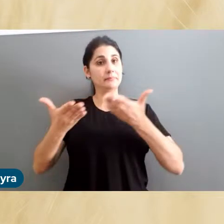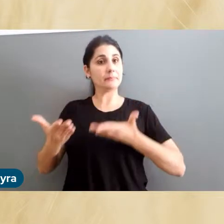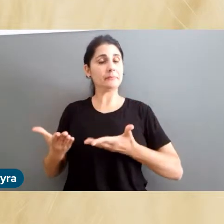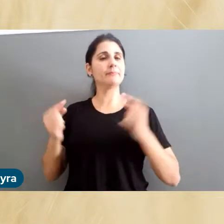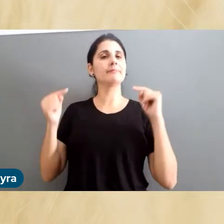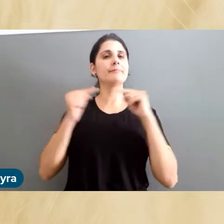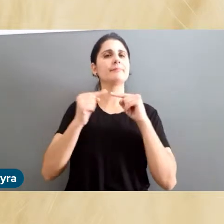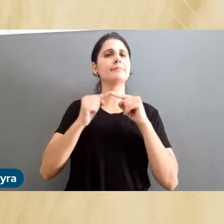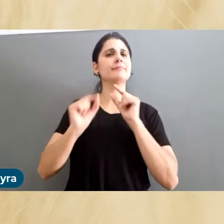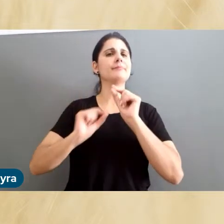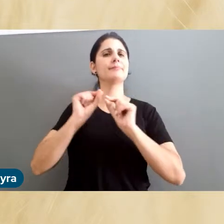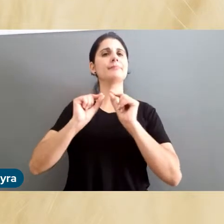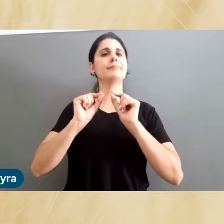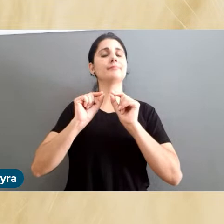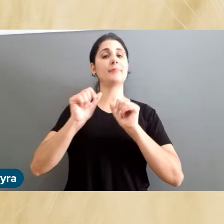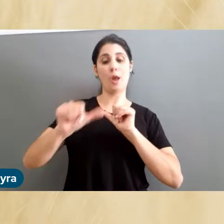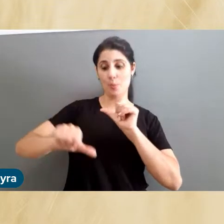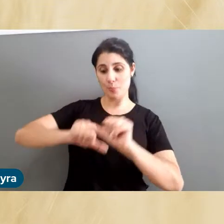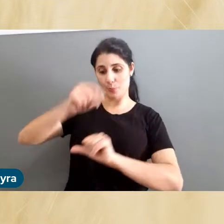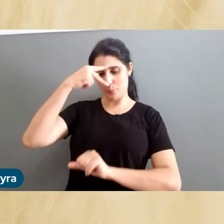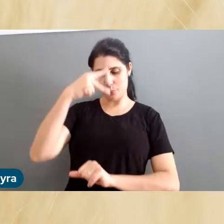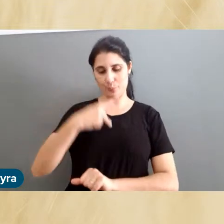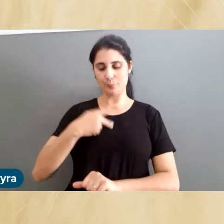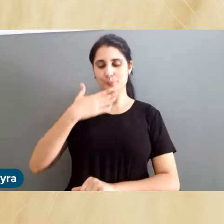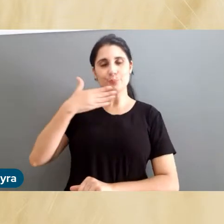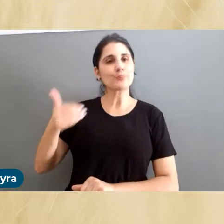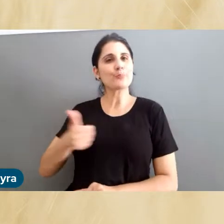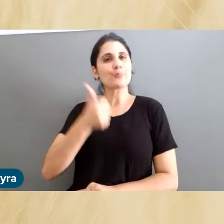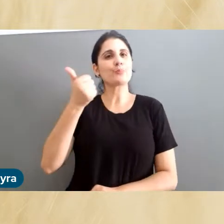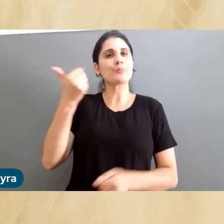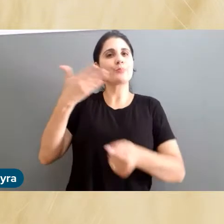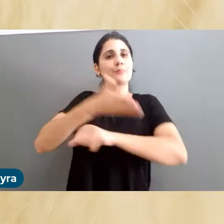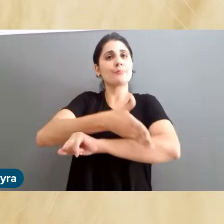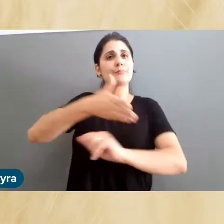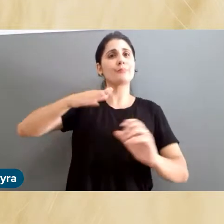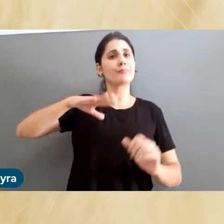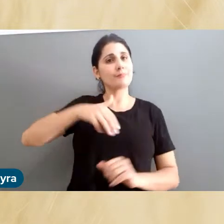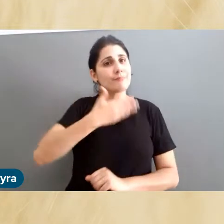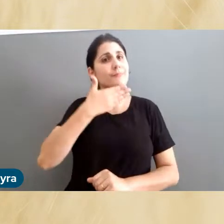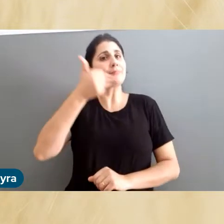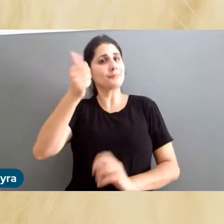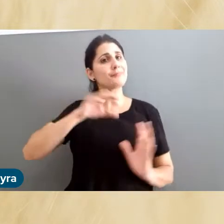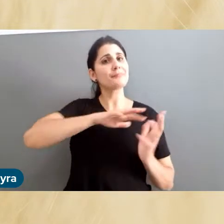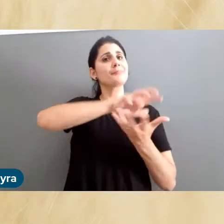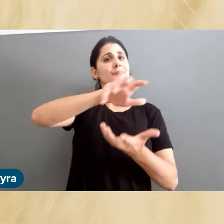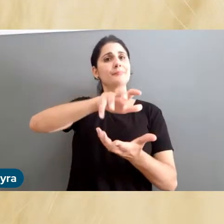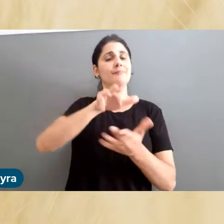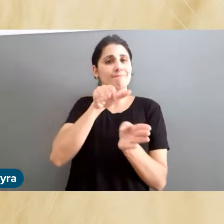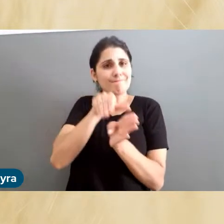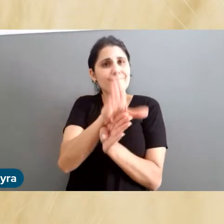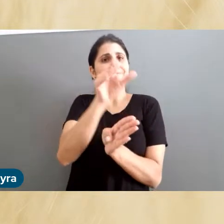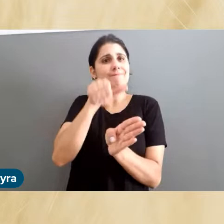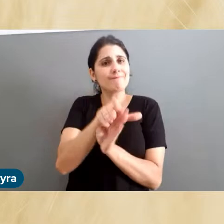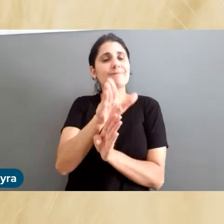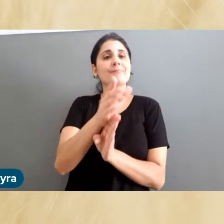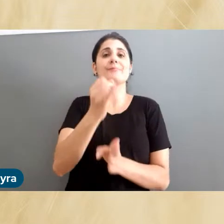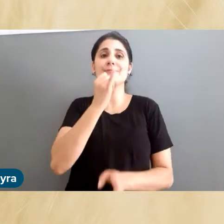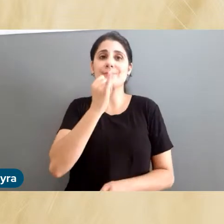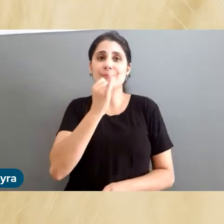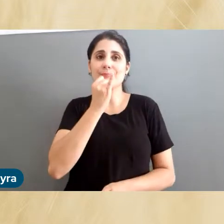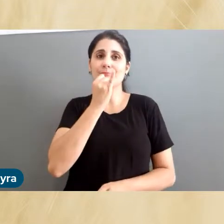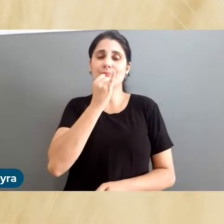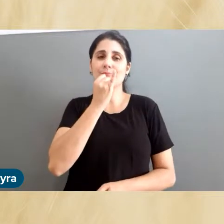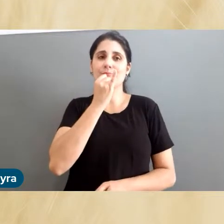tornemos melhores, a fim de que adentremos um mundo melhor. E a orientação, o exemplo, nos foi dado